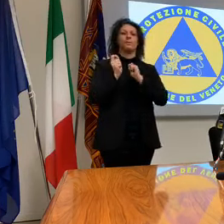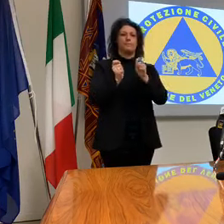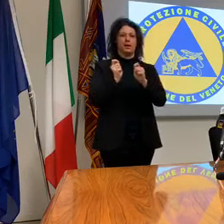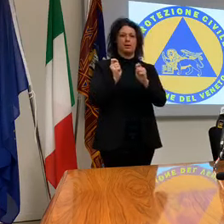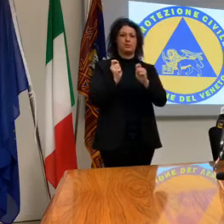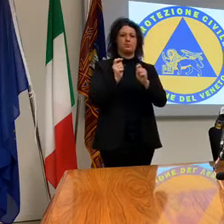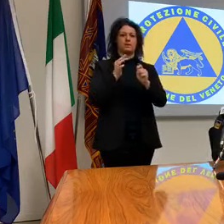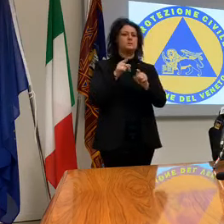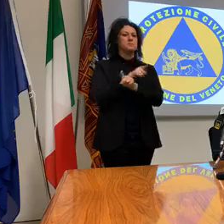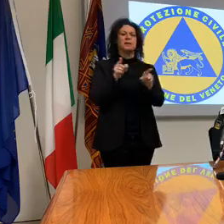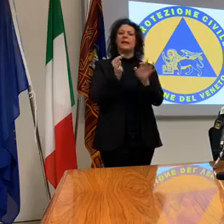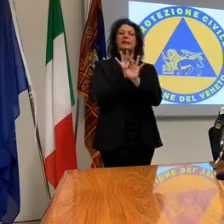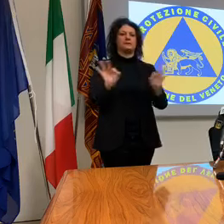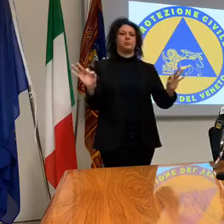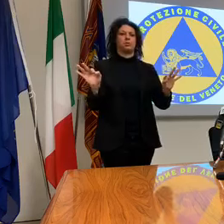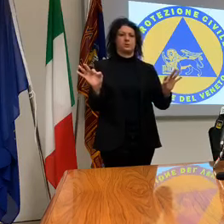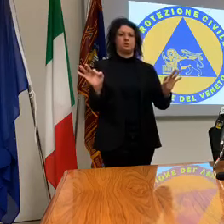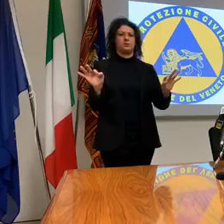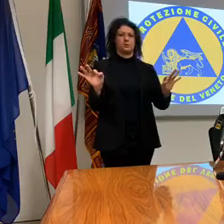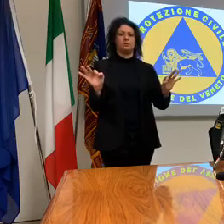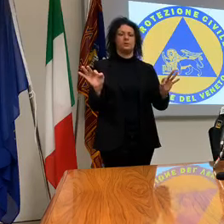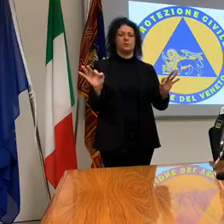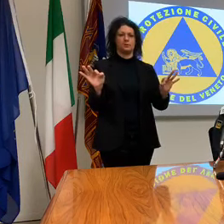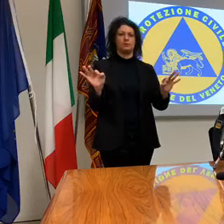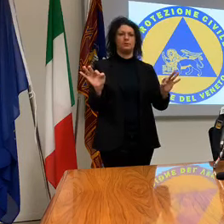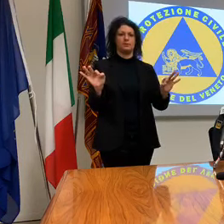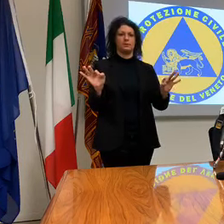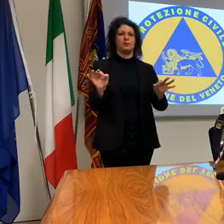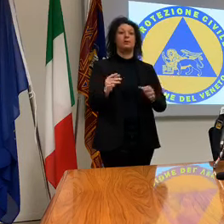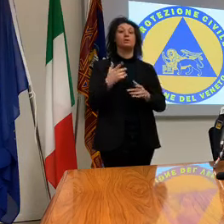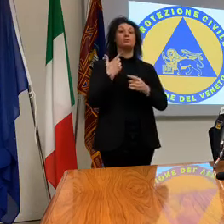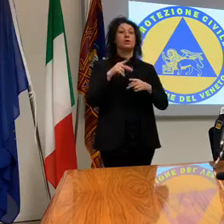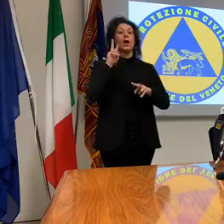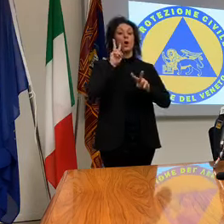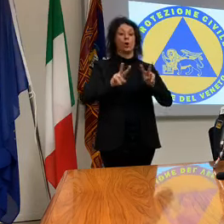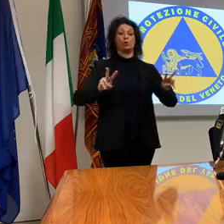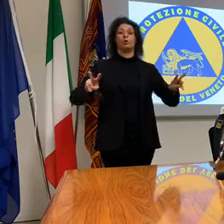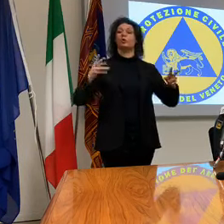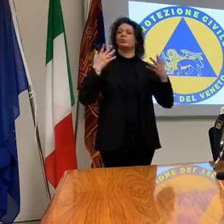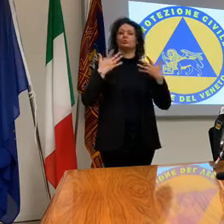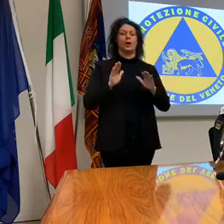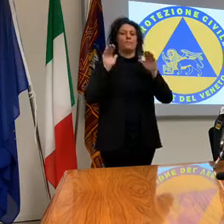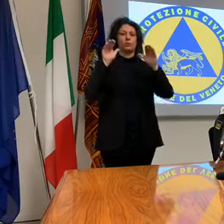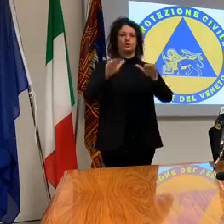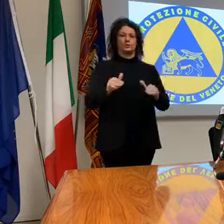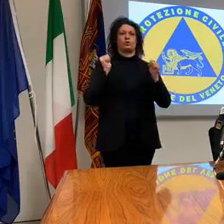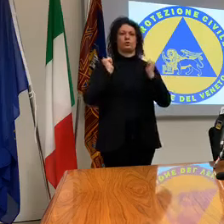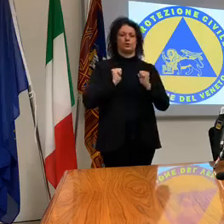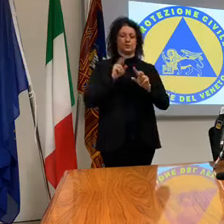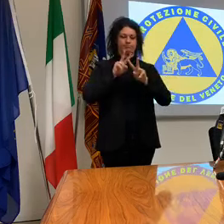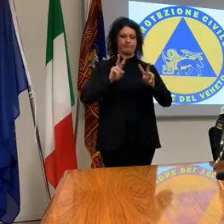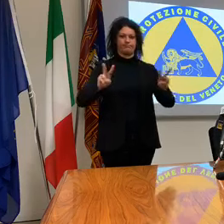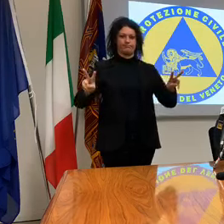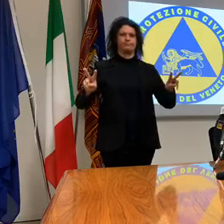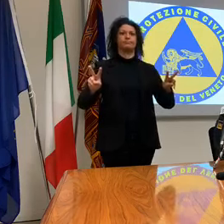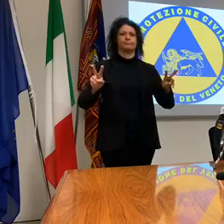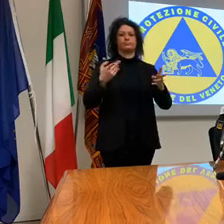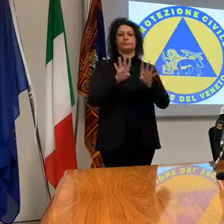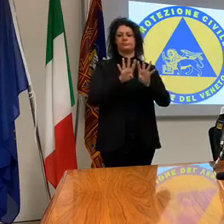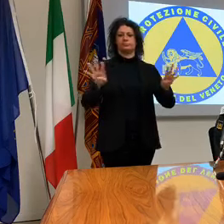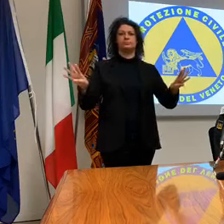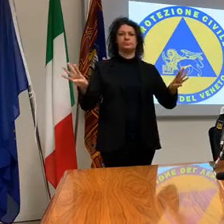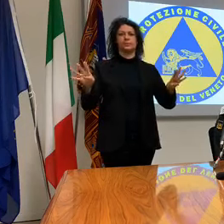vengono consegnati, sono già presidiati dalla protezione civile e dalle squadre di soccorso, perché ovviamente attivare un ospedale vuol dire anche garantire